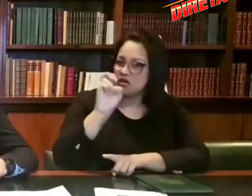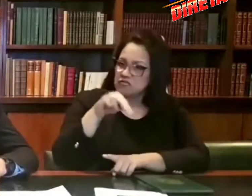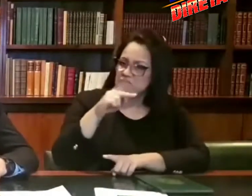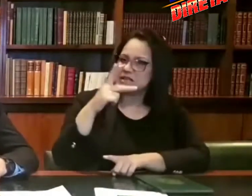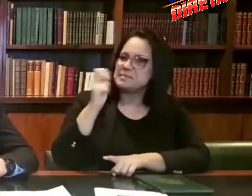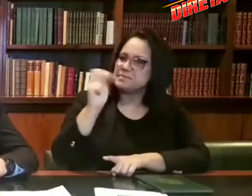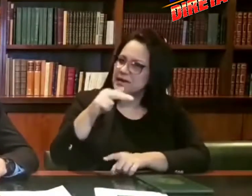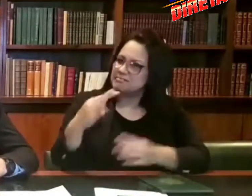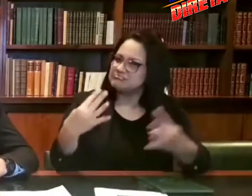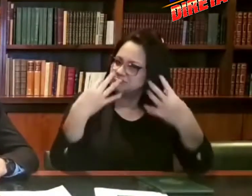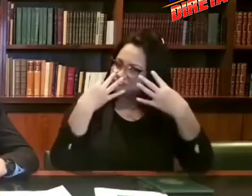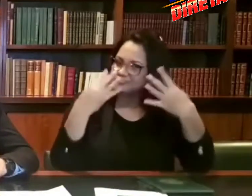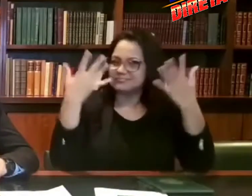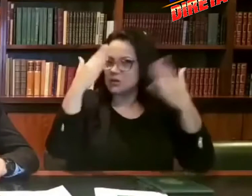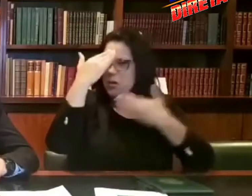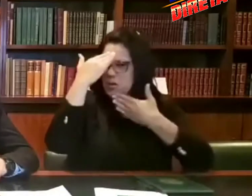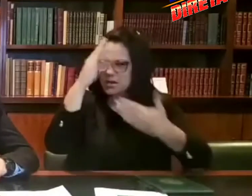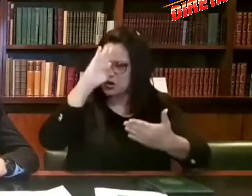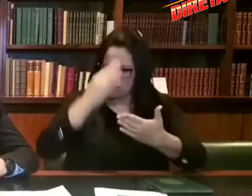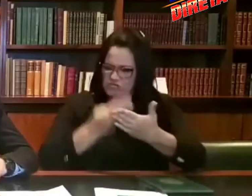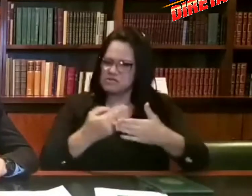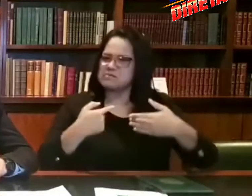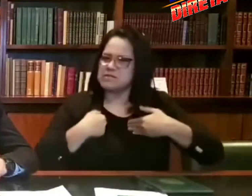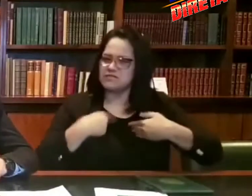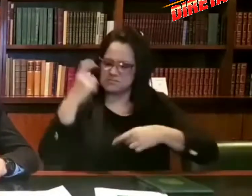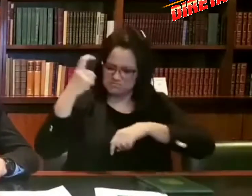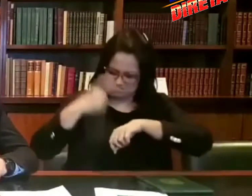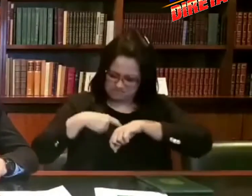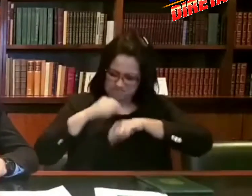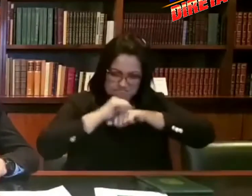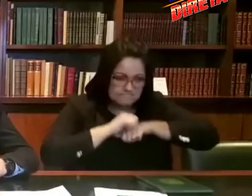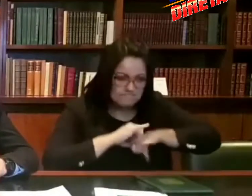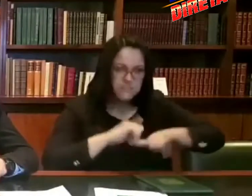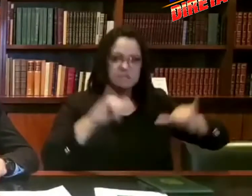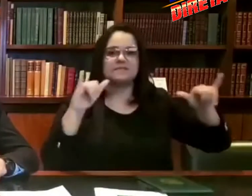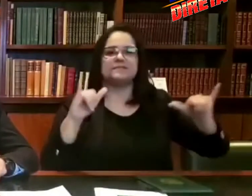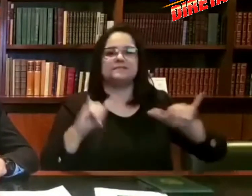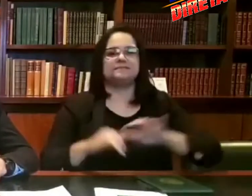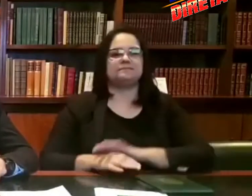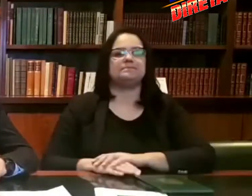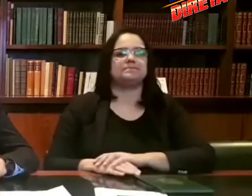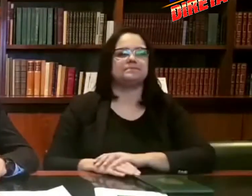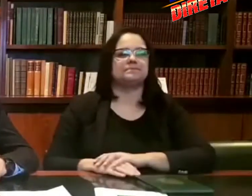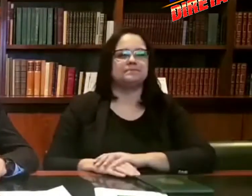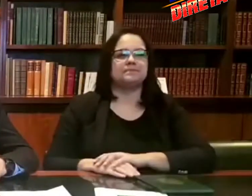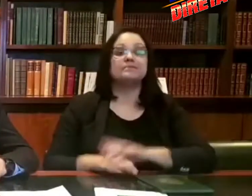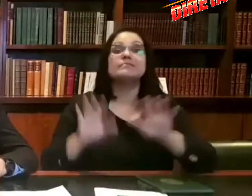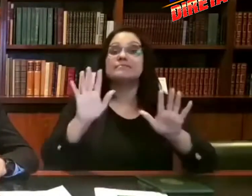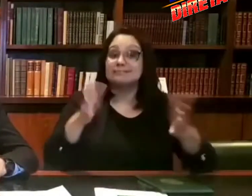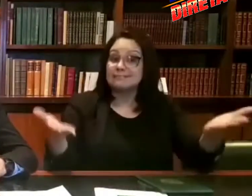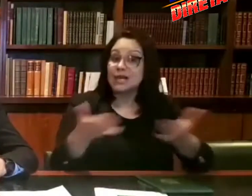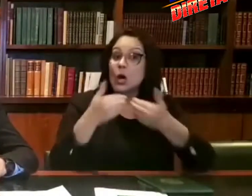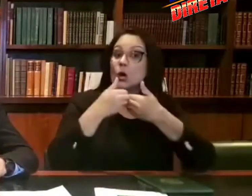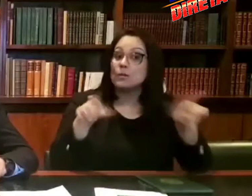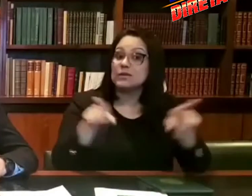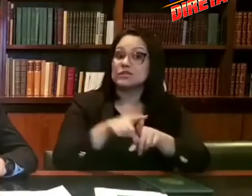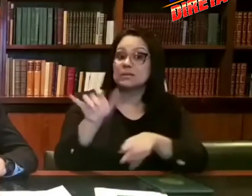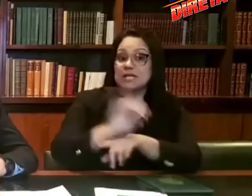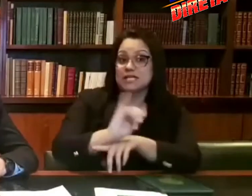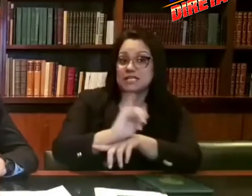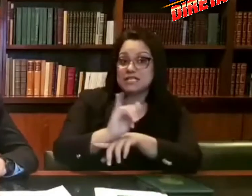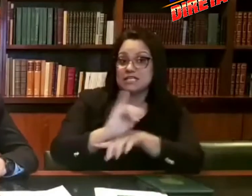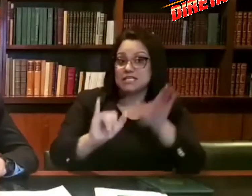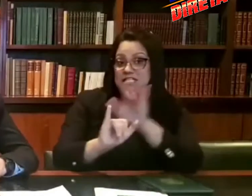Muito obrigado pela confiança em transmitir o nosso sinal, tá ok? Estamos também transmitindo no YouTube.